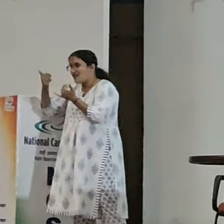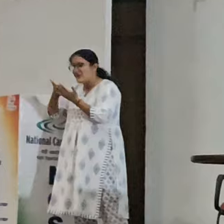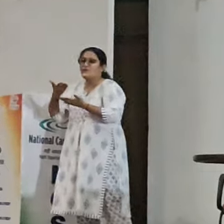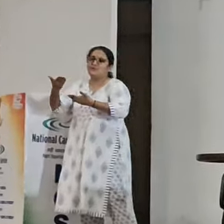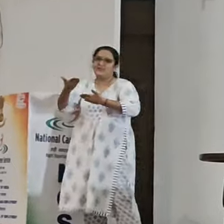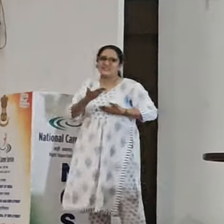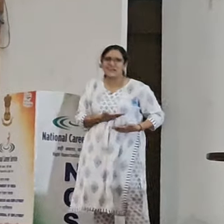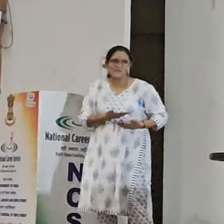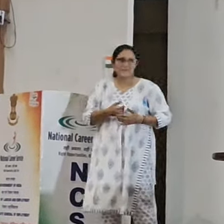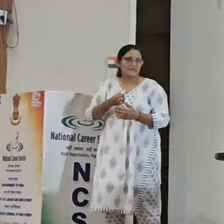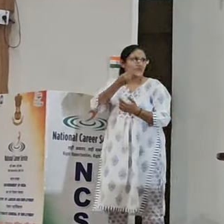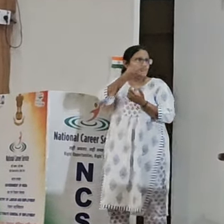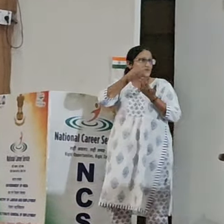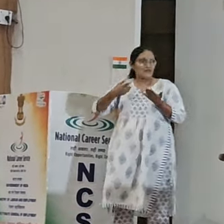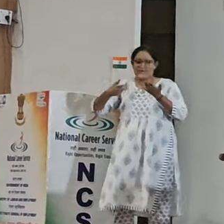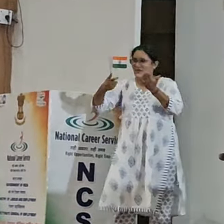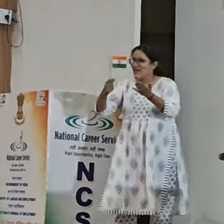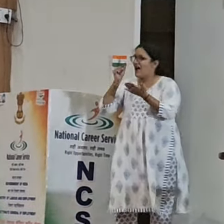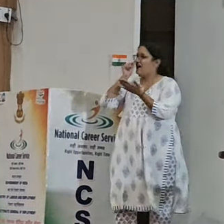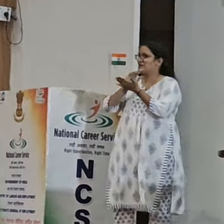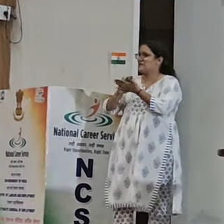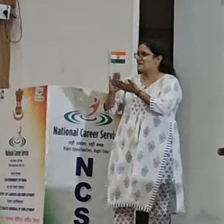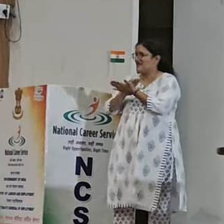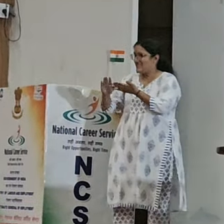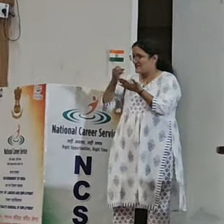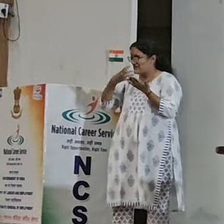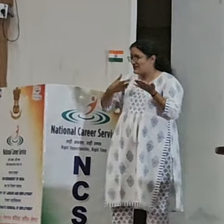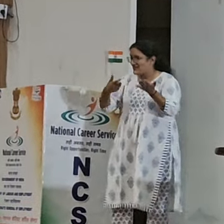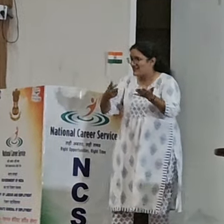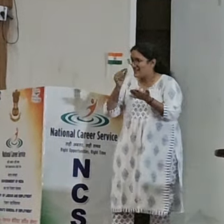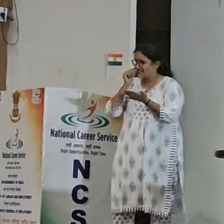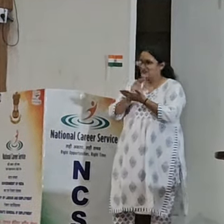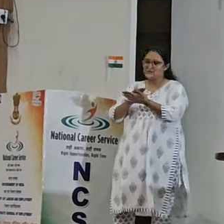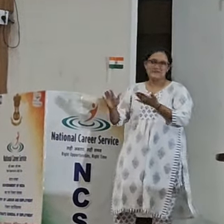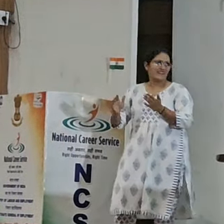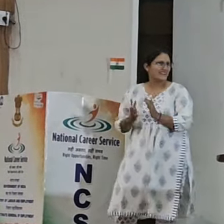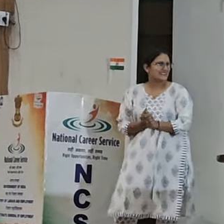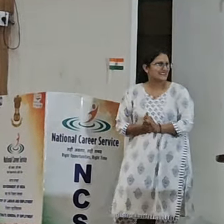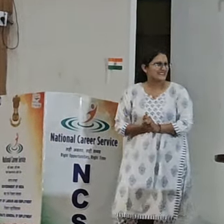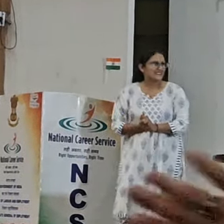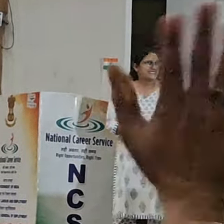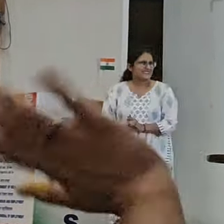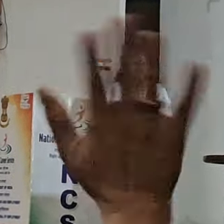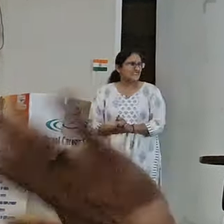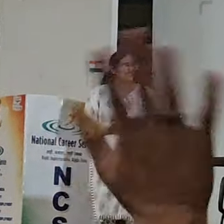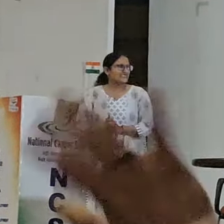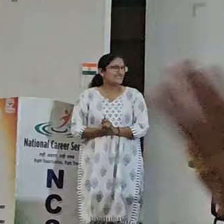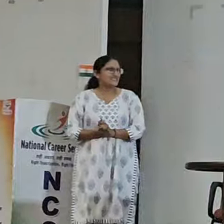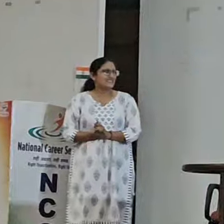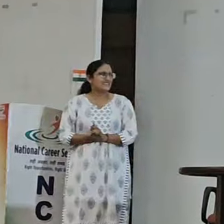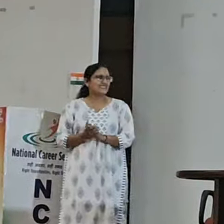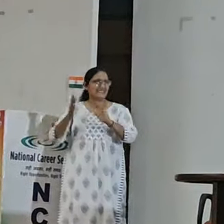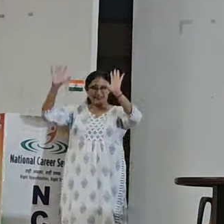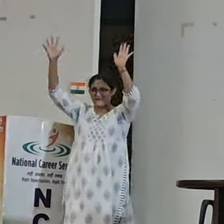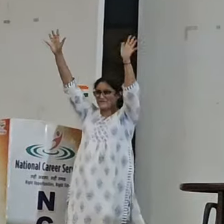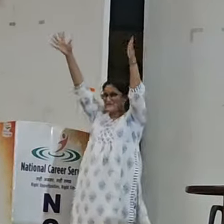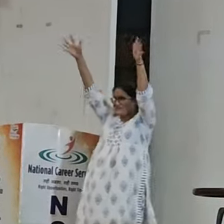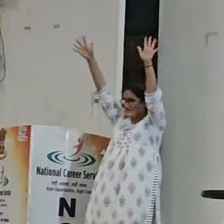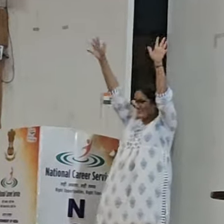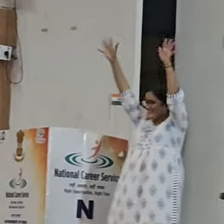वुमेन सेक्रेटरी ऑफ नेशनल एसोसिएशन मिसेज प्रीति सोनी जी, मैं उनका बच्चे से स्वागत करूंगी